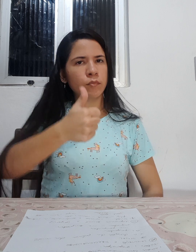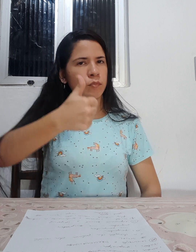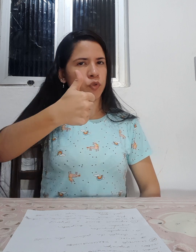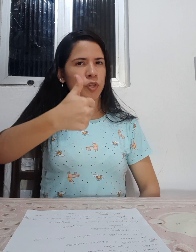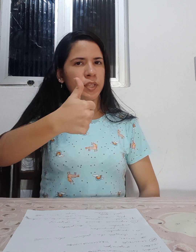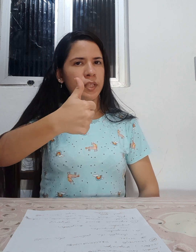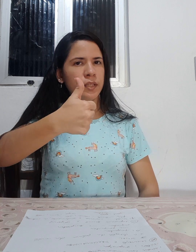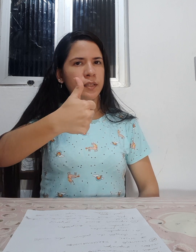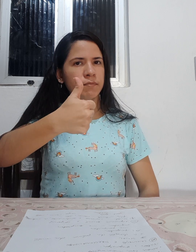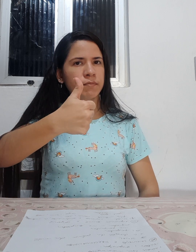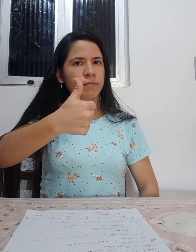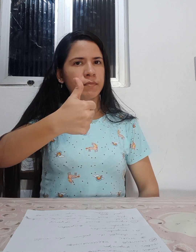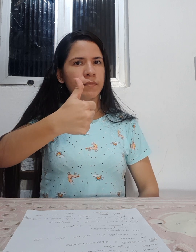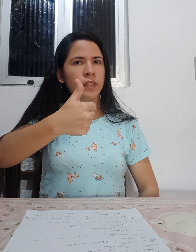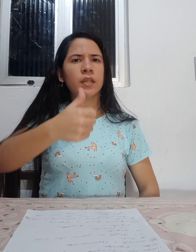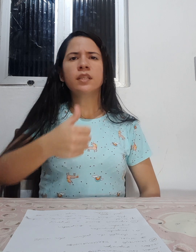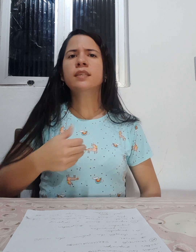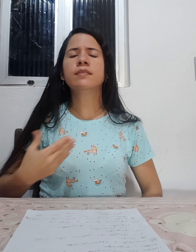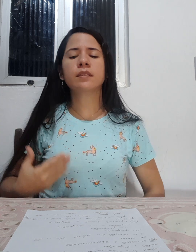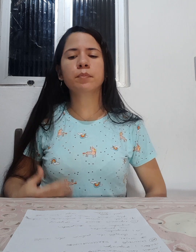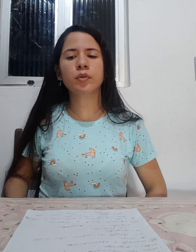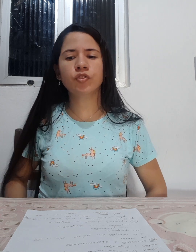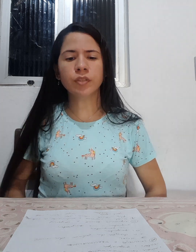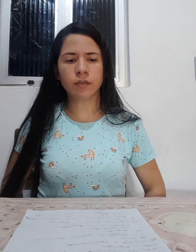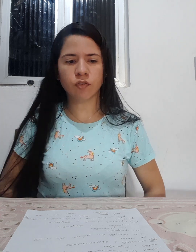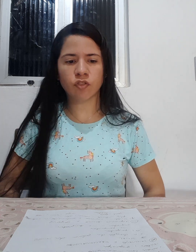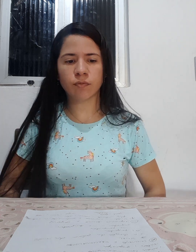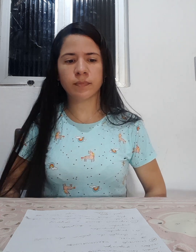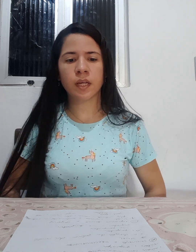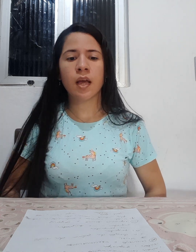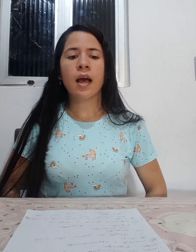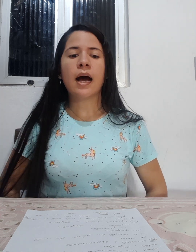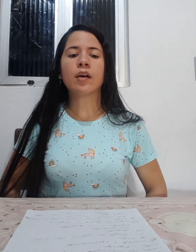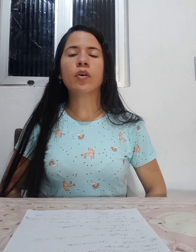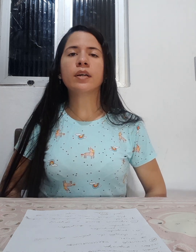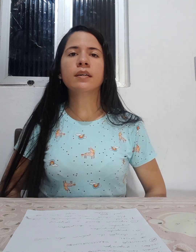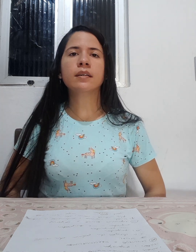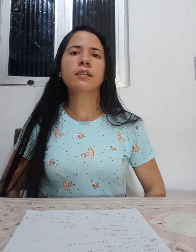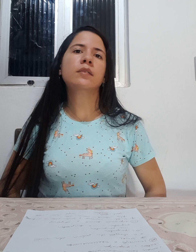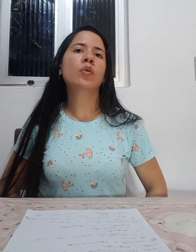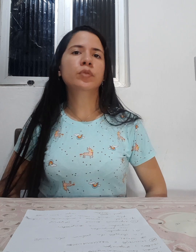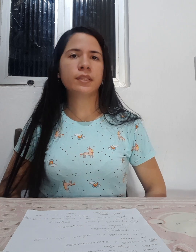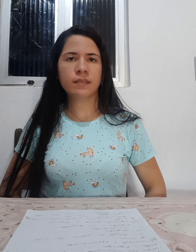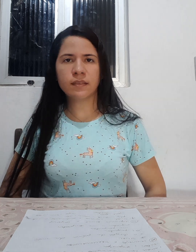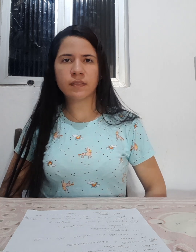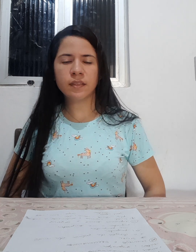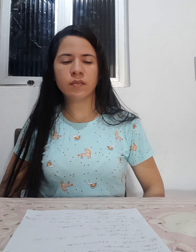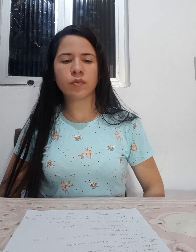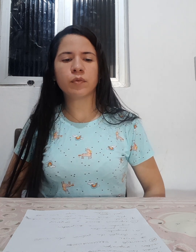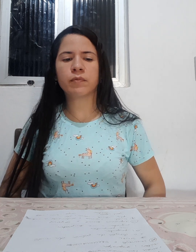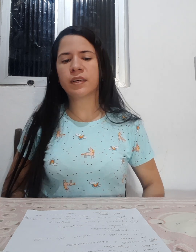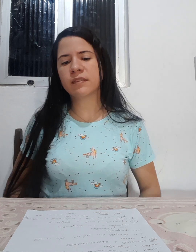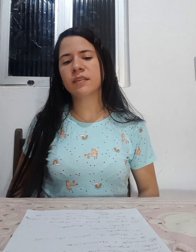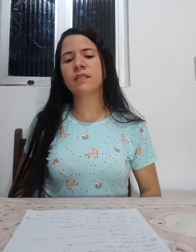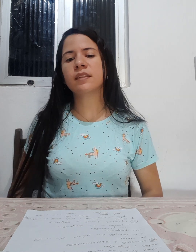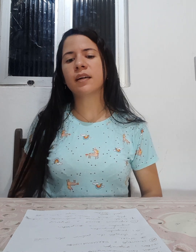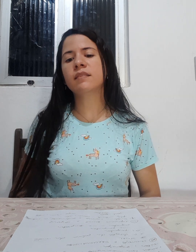um joinha e assim por diante. Agora, outro exercício, fazer sinais que